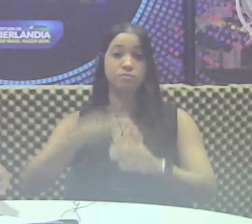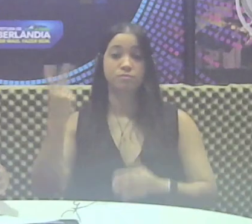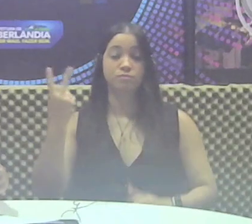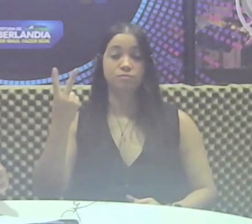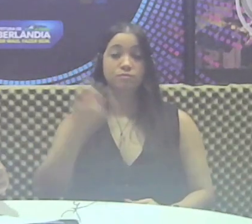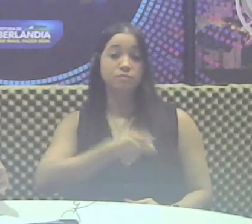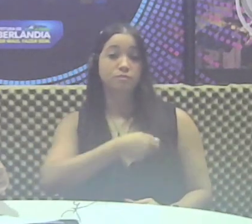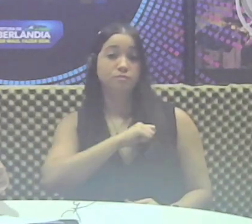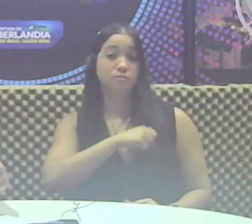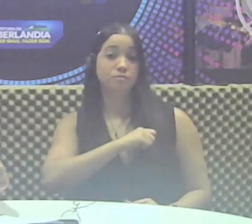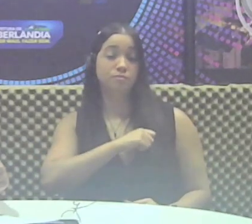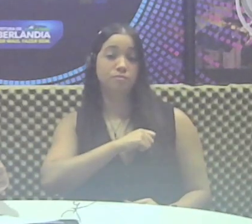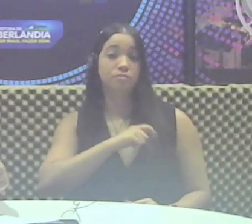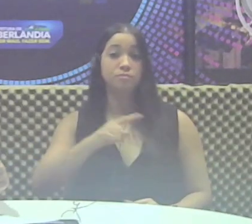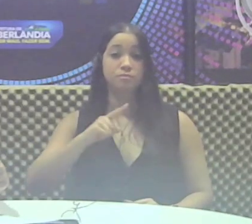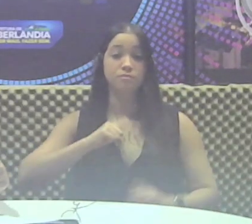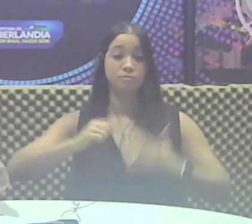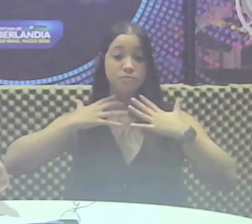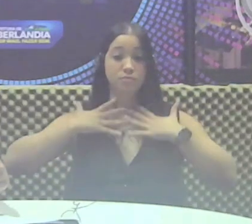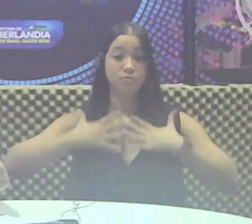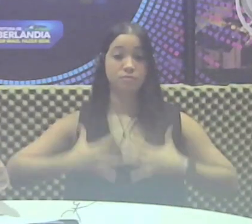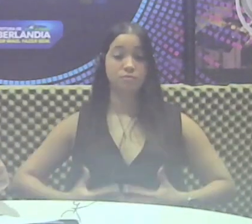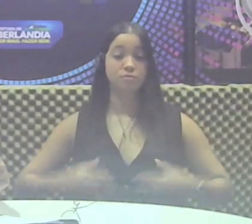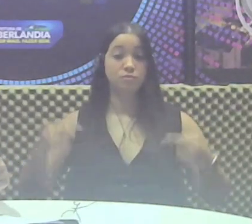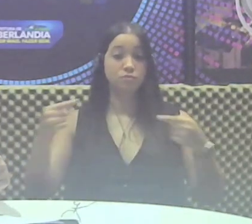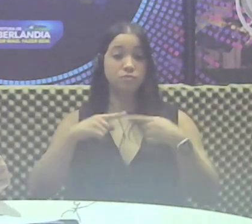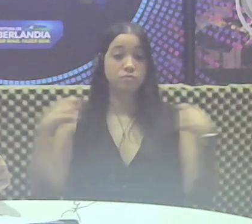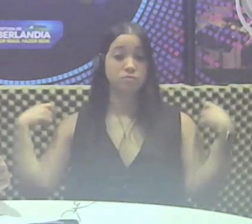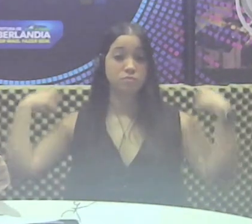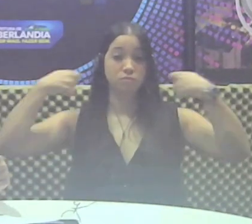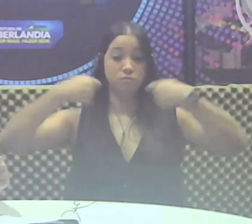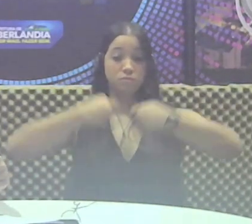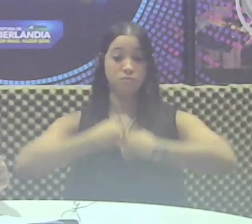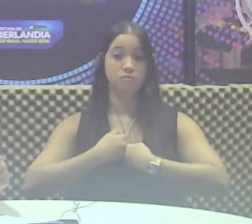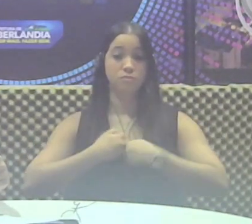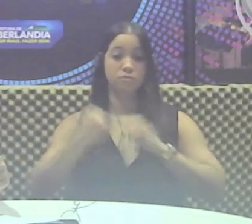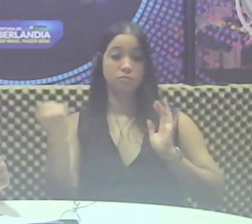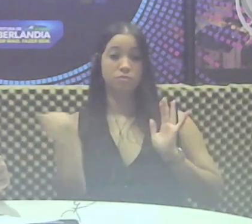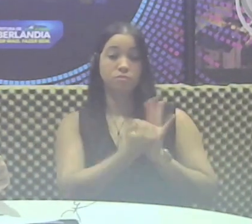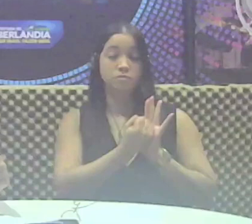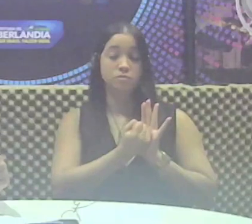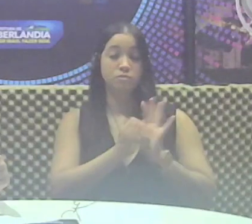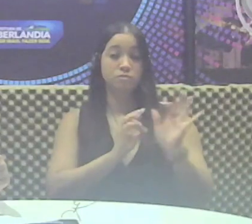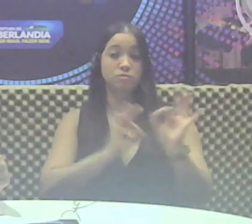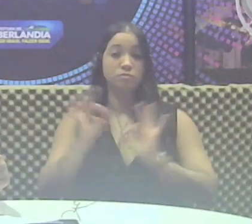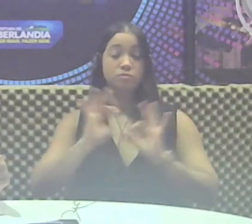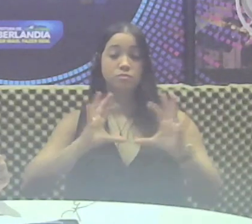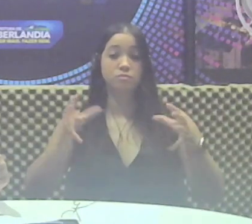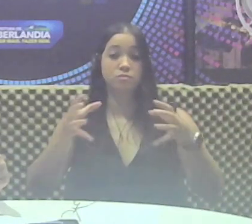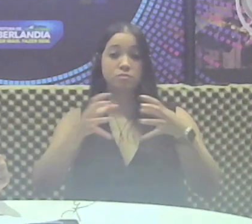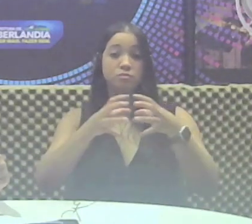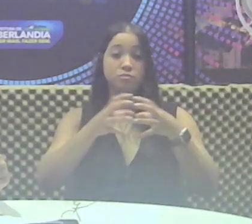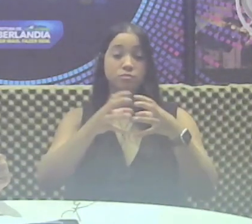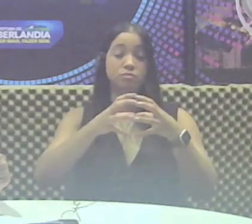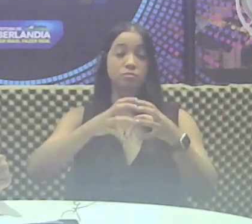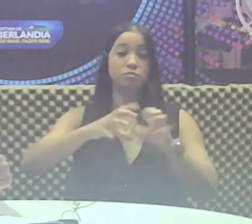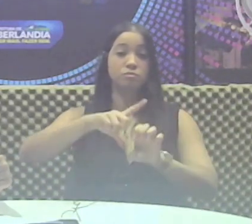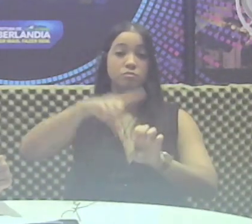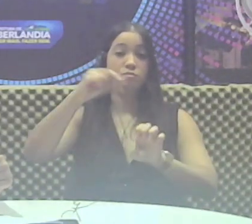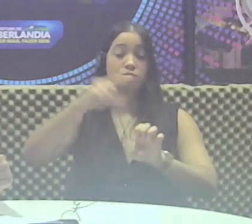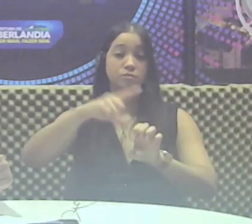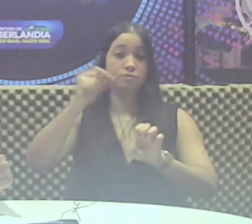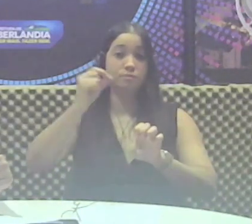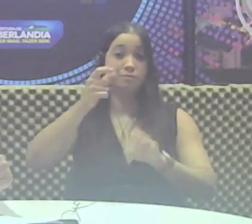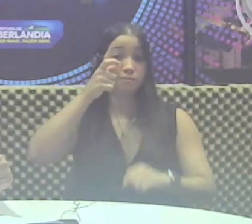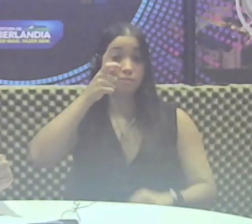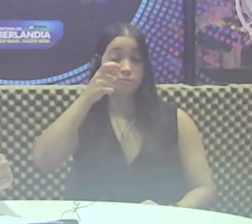Os agentes de comunidade estão uniformizados com colete identificado com o nome do programa Comunidade Empreendedora.